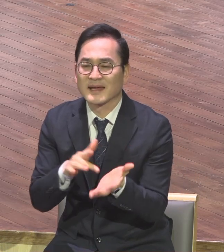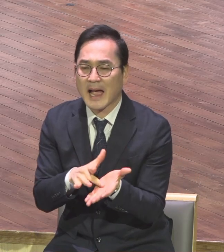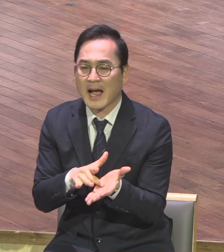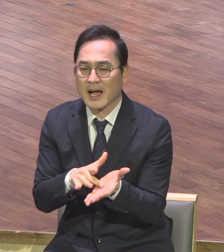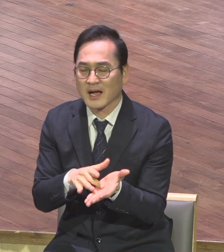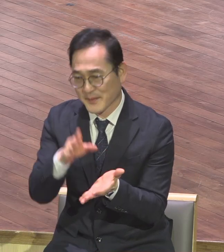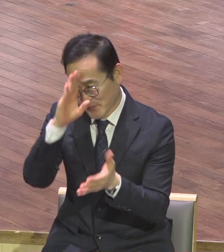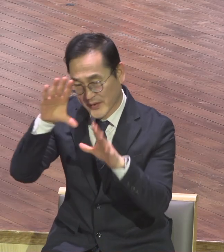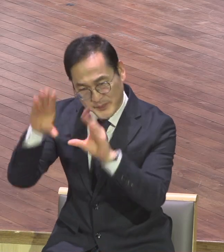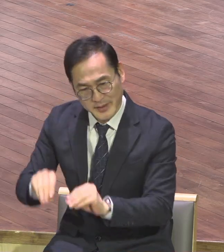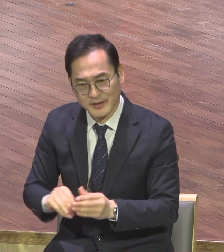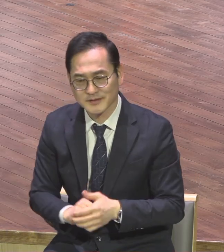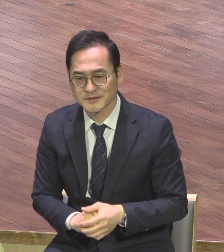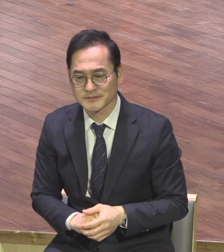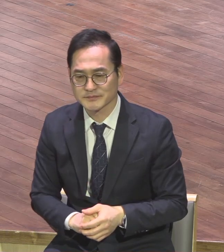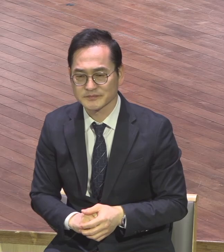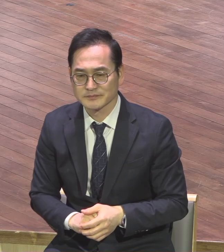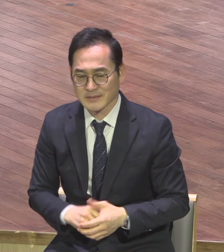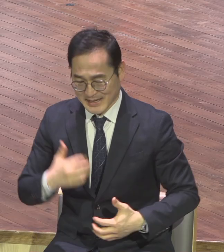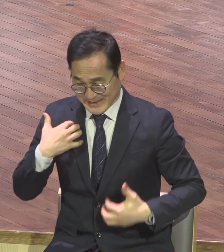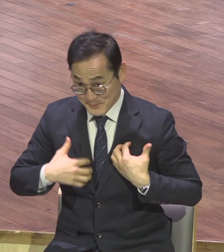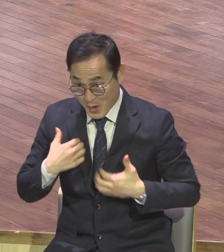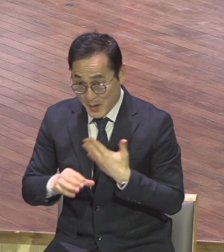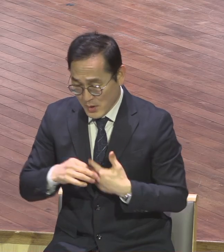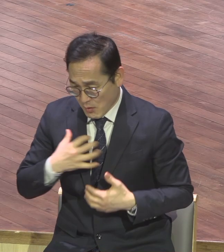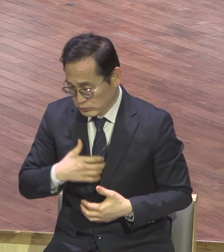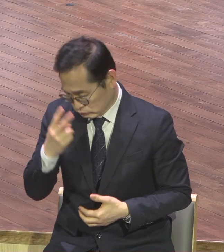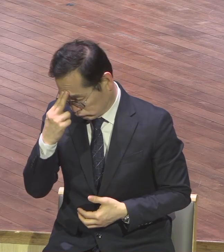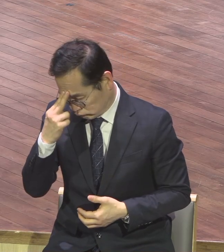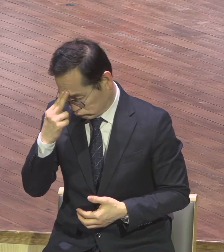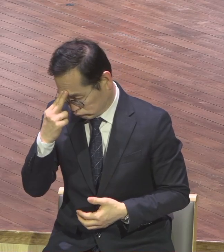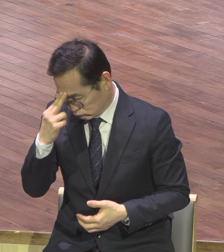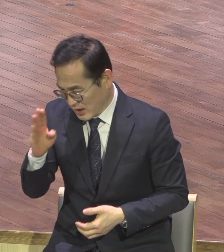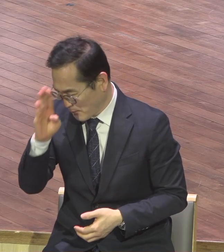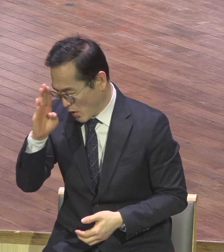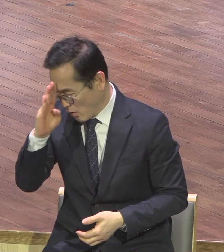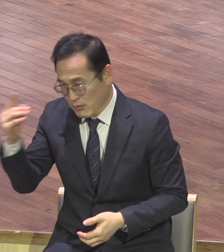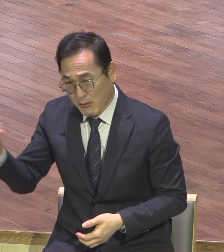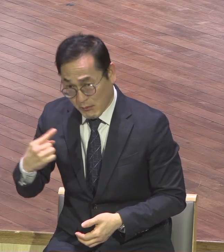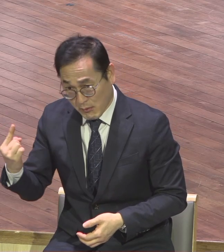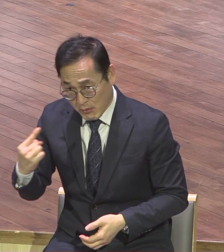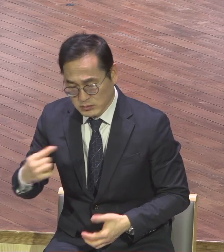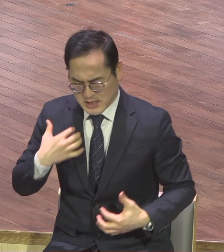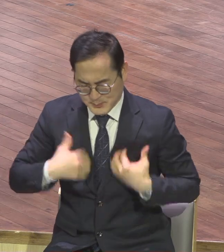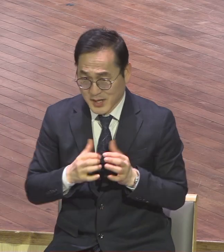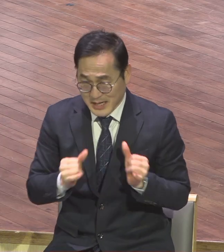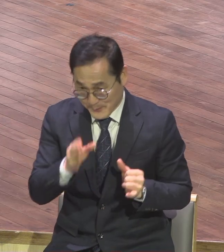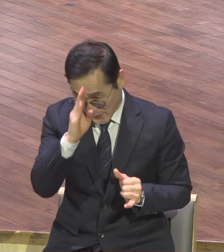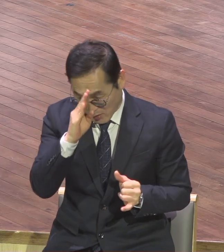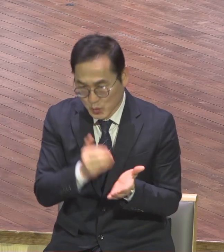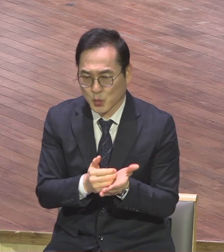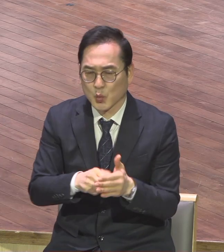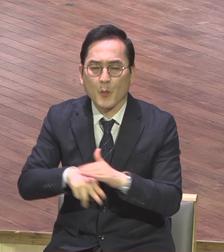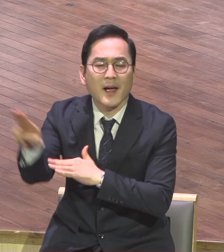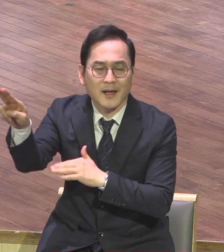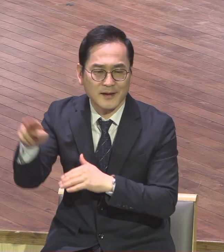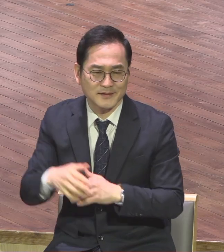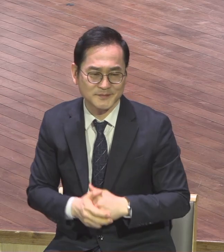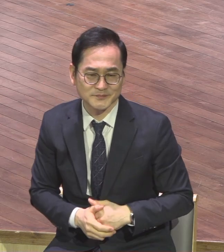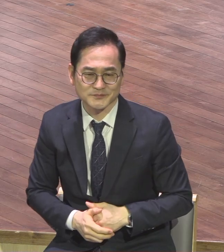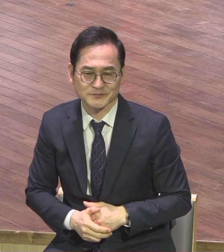기뻐하고 기뻐하는 삶. 근심 걱정 식이 질투 꽉 찬 사람 병 많아요. 왜냐 몸이 산성으로 변해요.